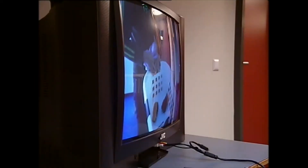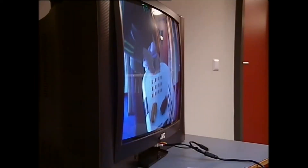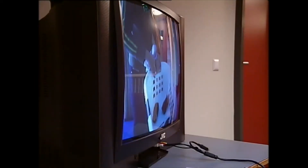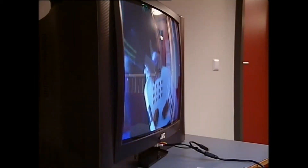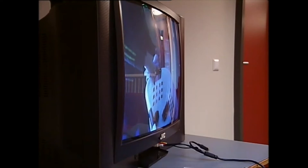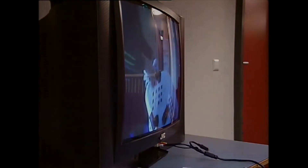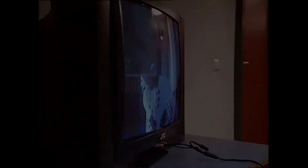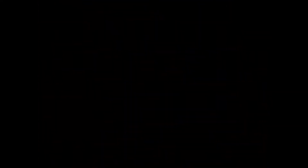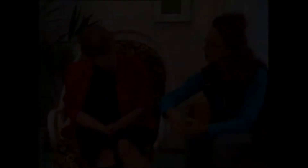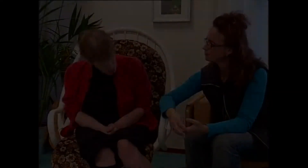Ja.